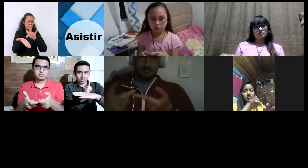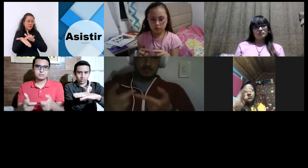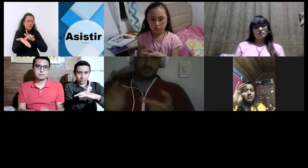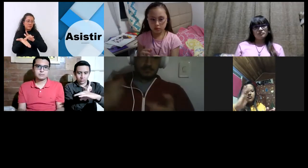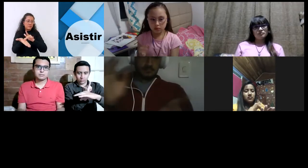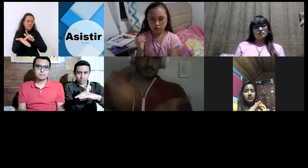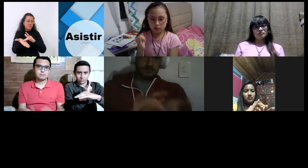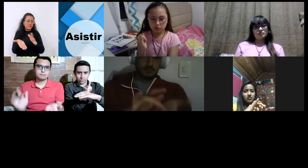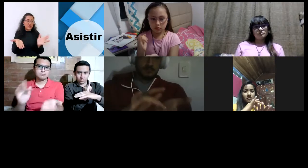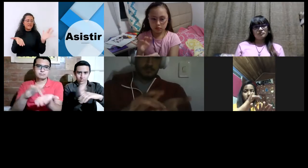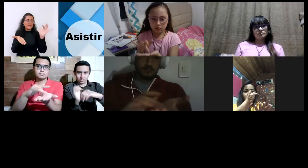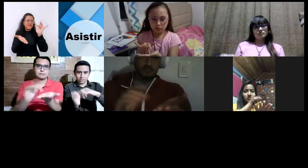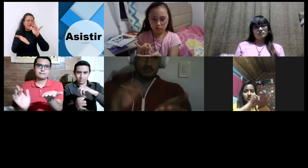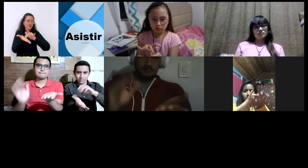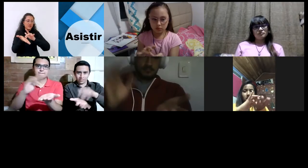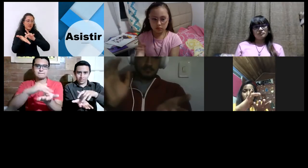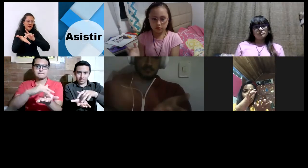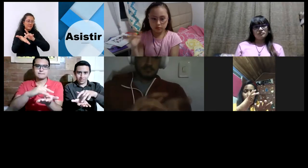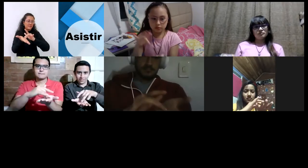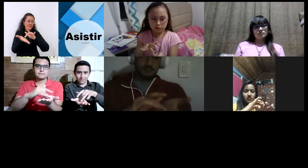mismo. Asistir o llegar, ¿cierto?